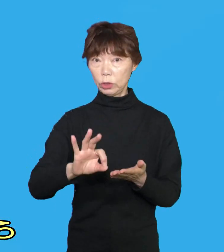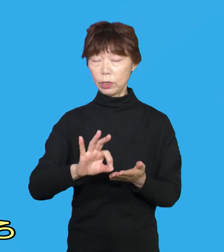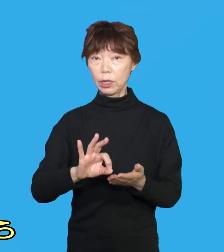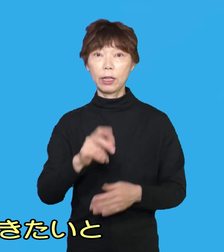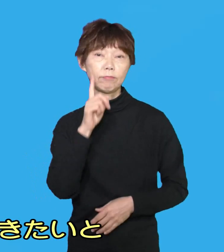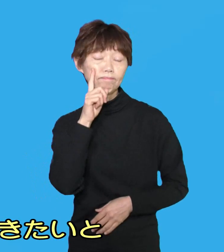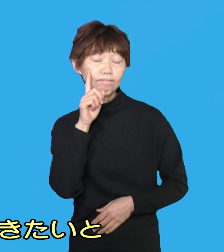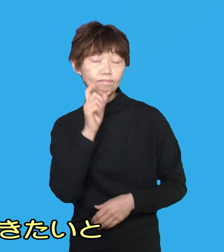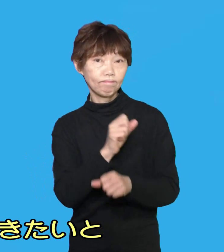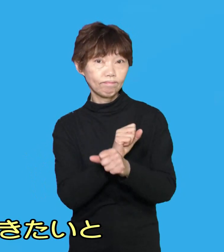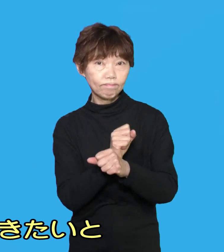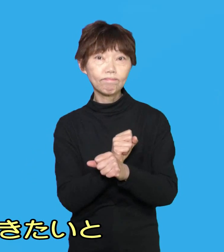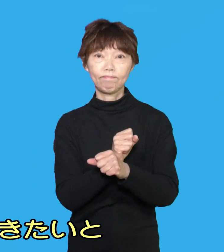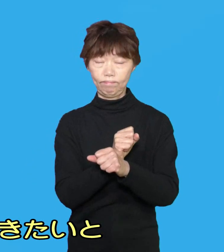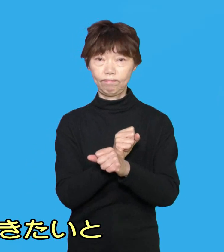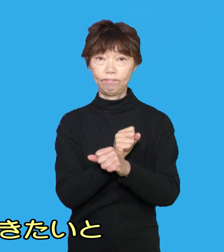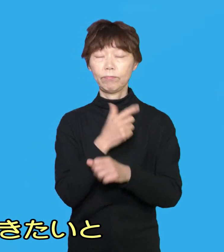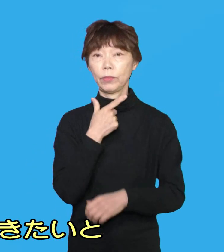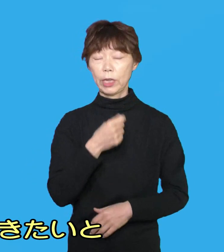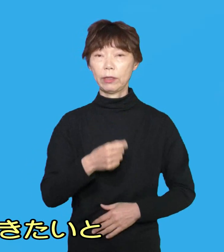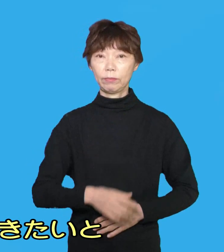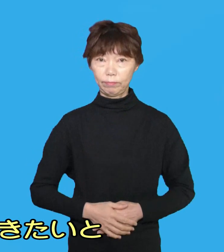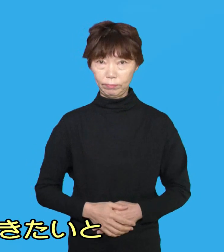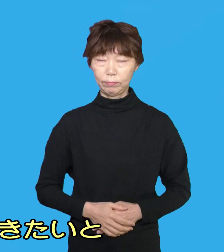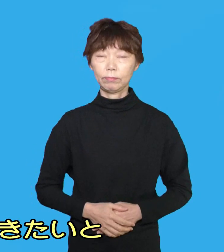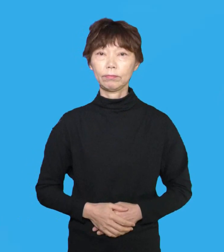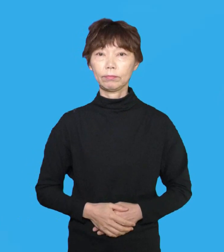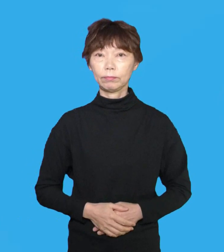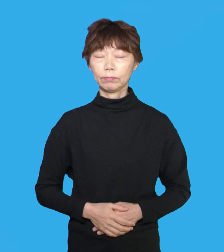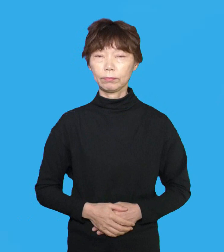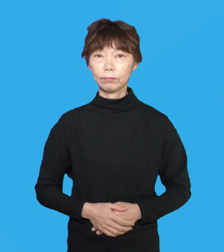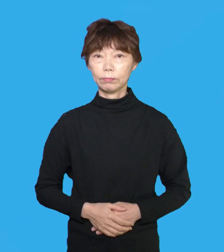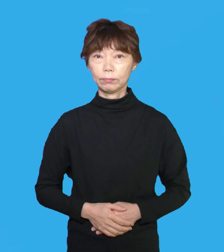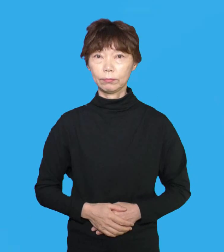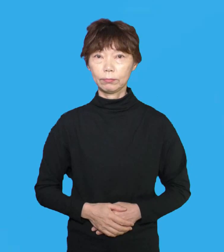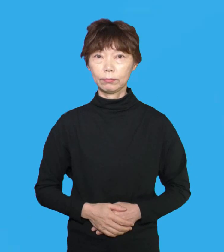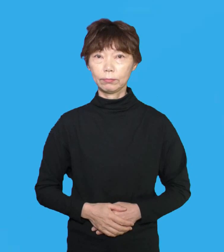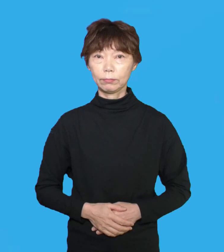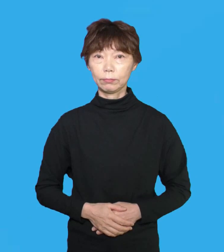験を行っていきたいと考えております。